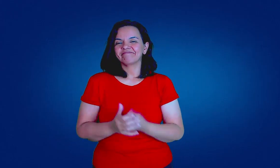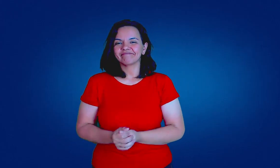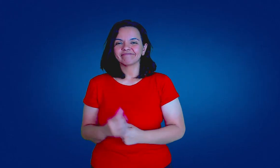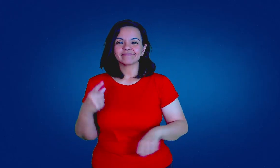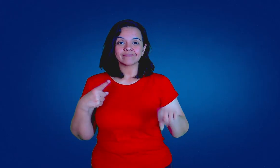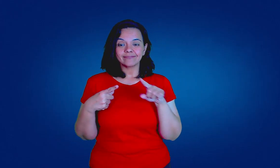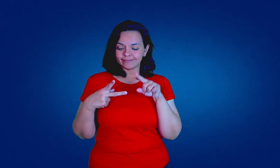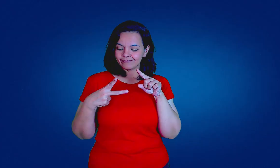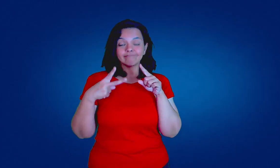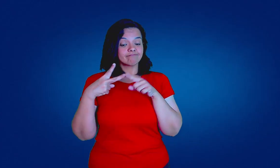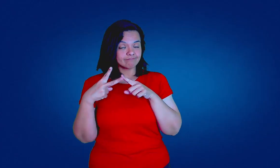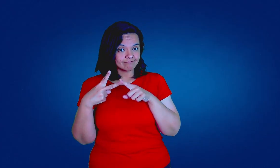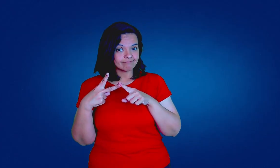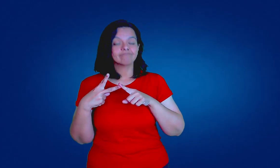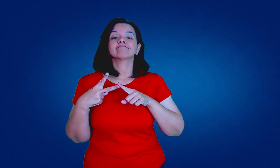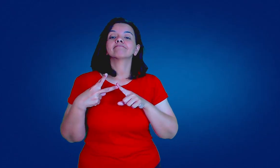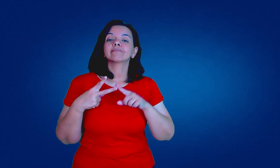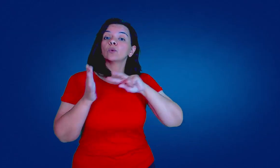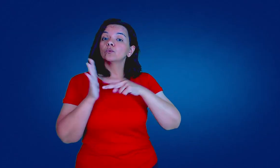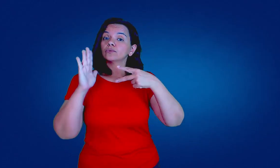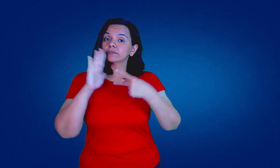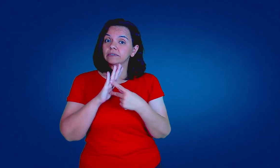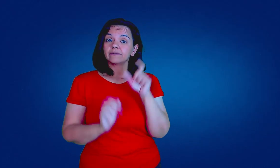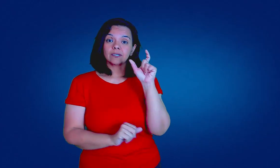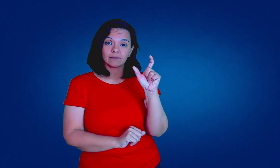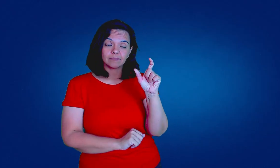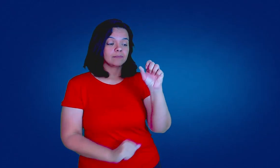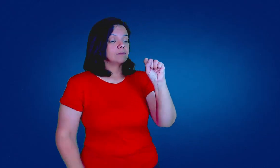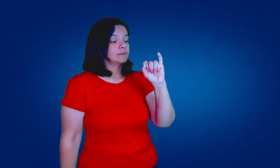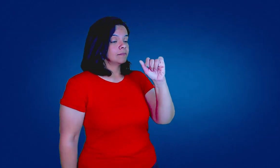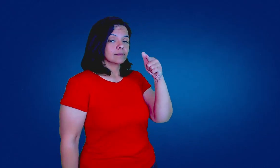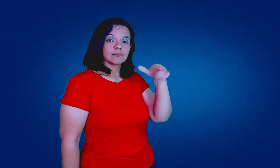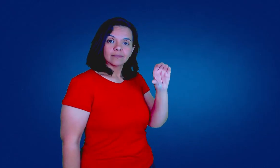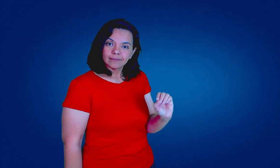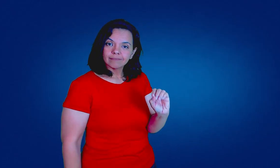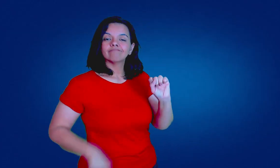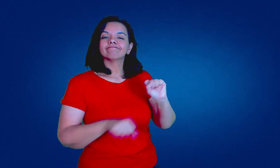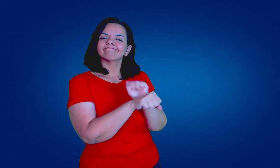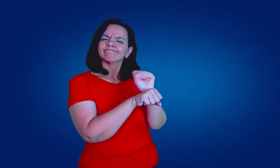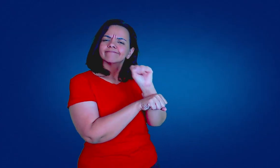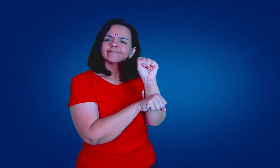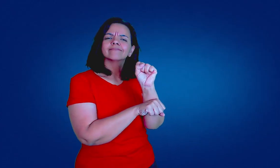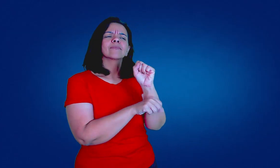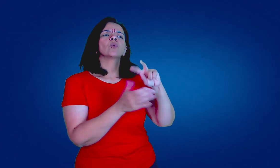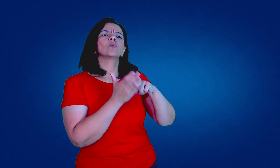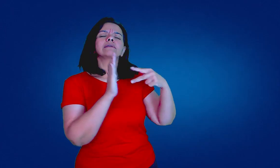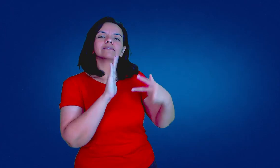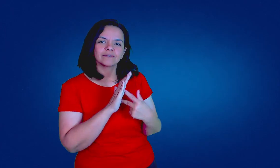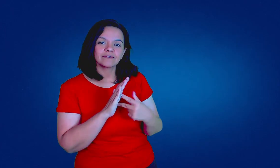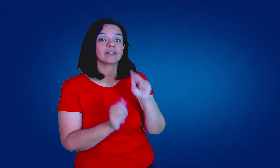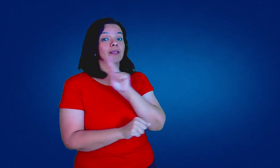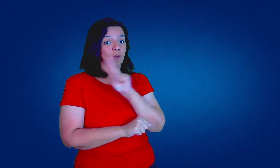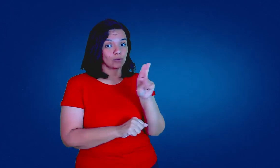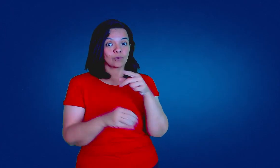E isso nos mostra o quão é importante e o que é necessário para mudar a nossa vida. Você conhece essa palavra